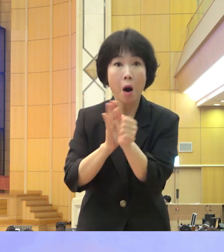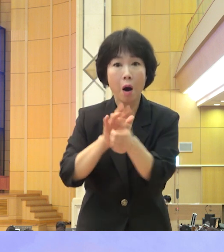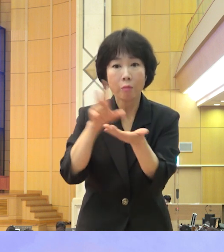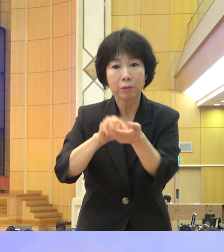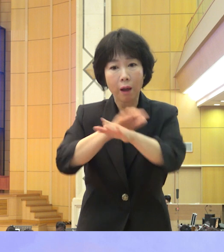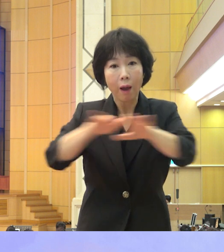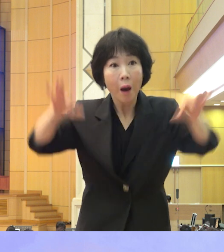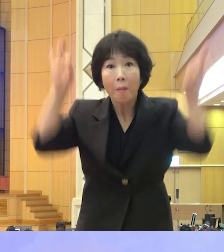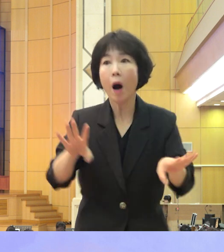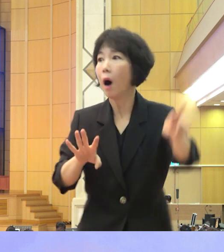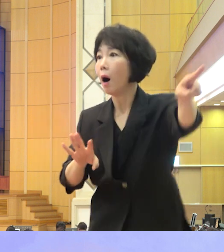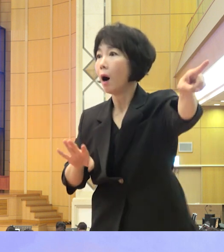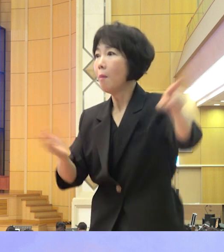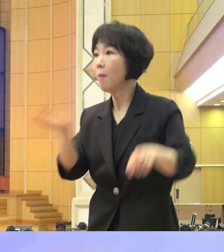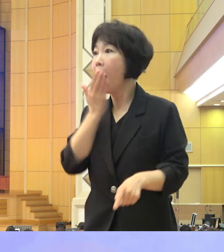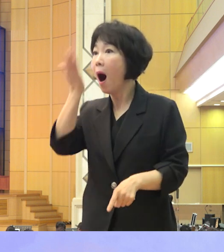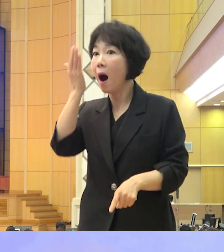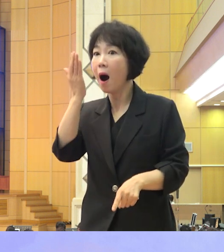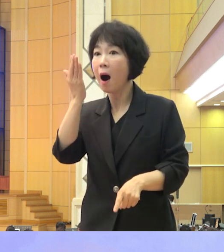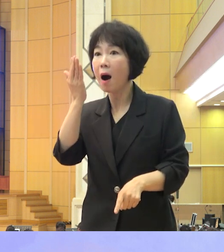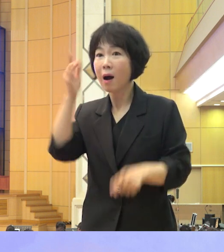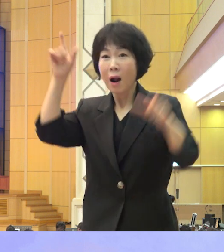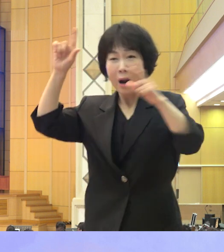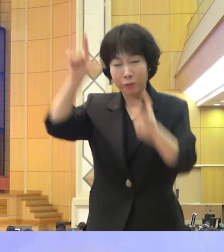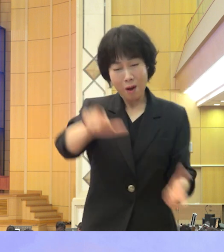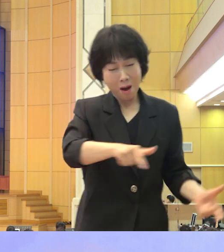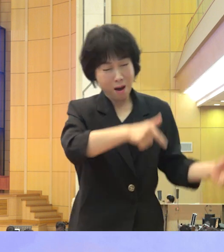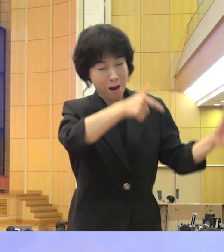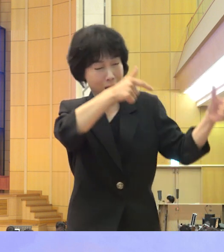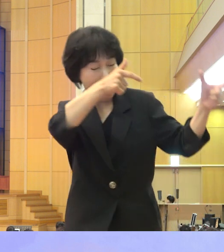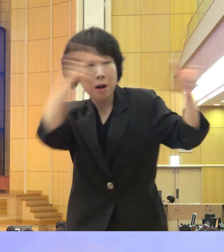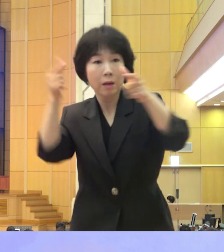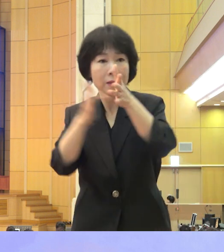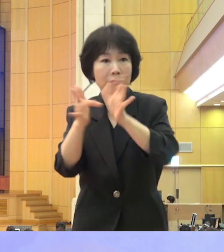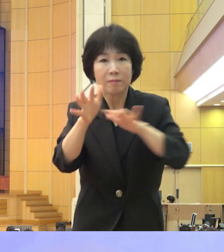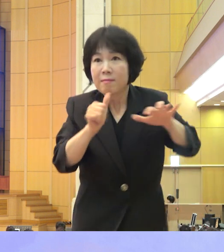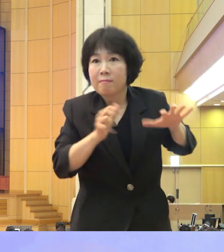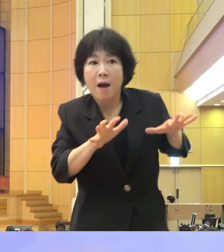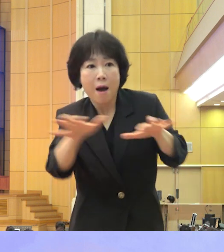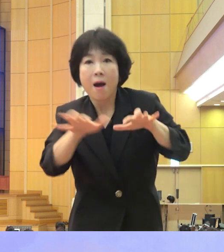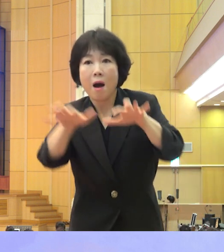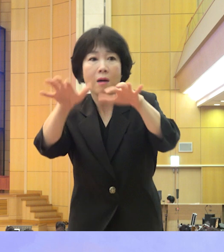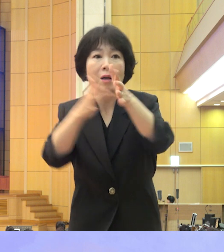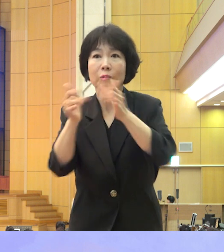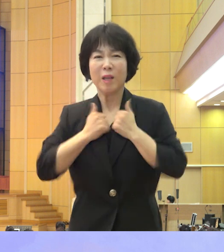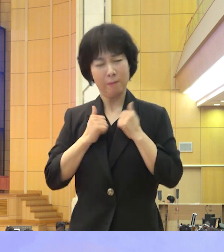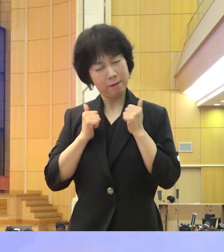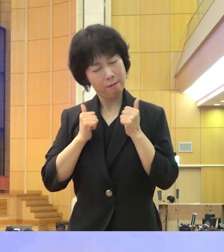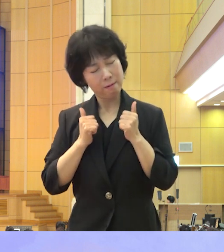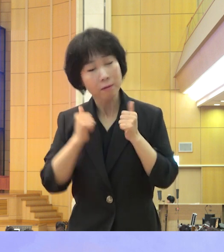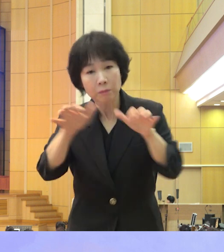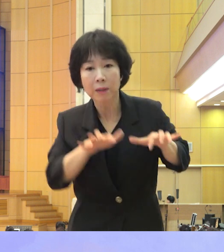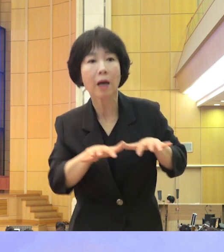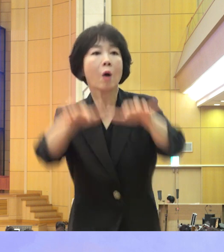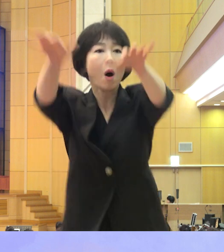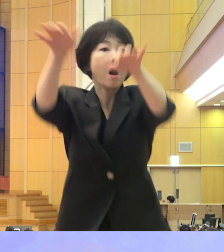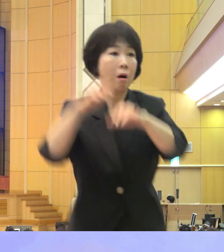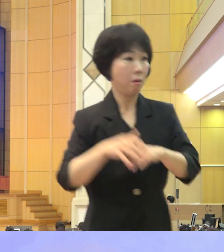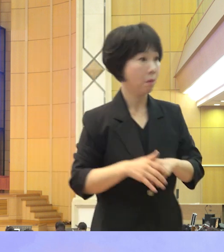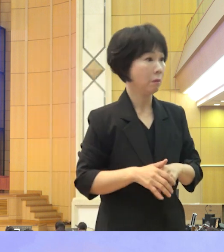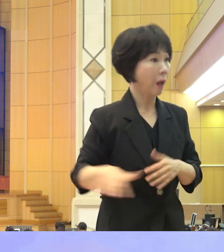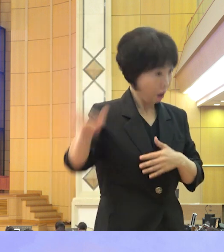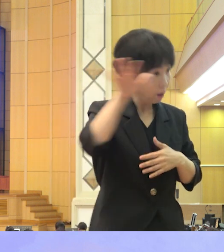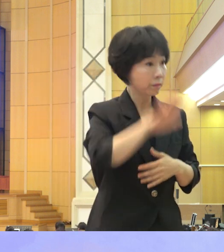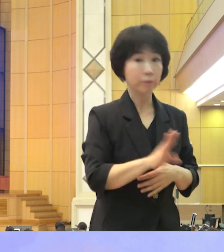때도 정말 이른 아침부터 밤늦게까지 너무너무 열성적으로 주님을 따라다니고 주님을